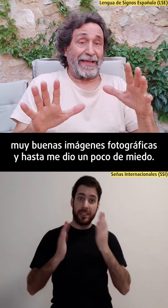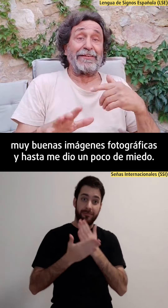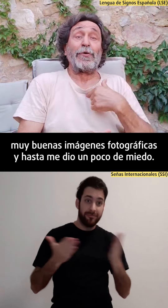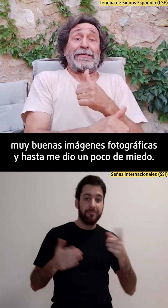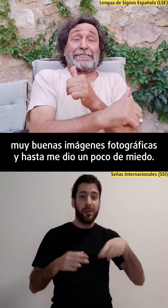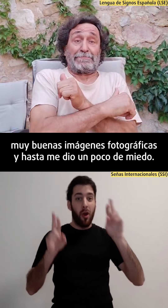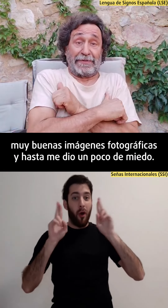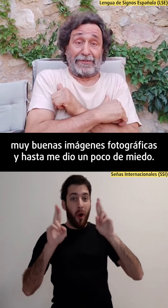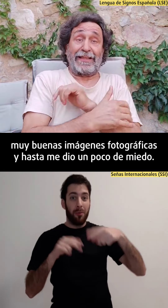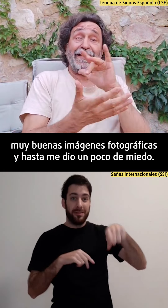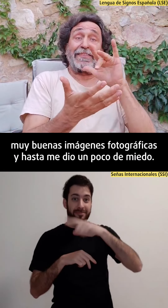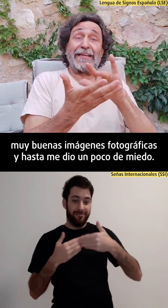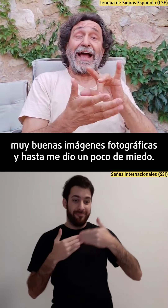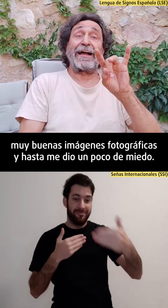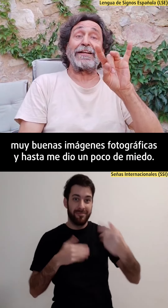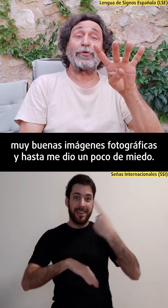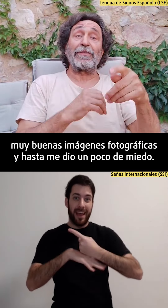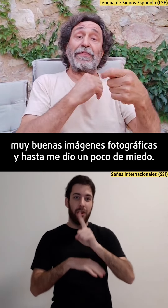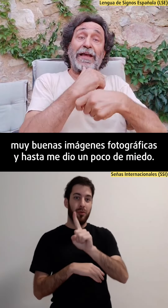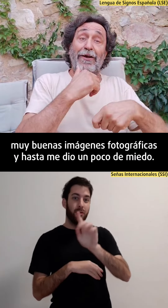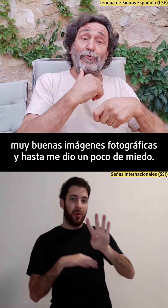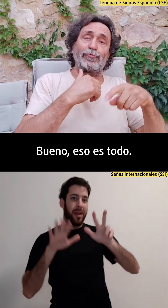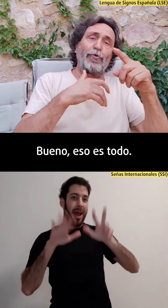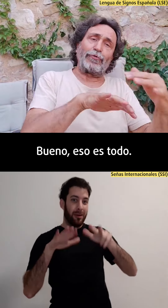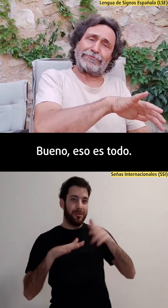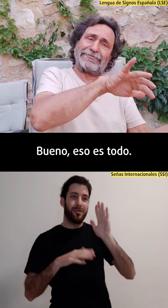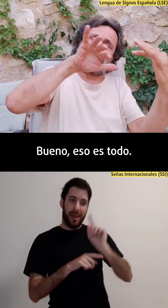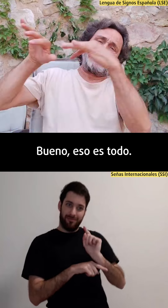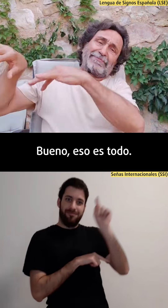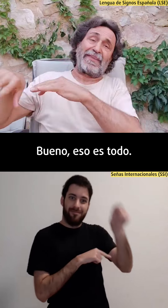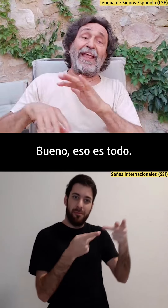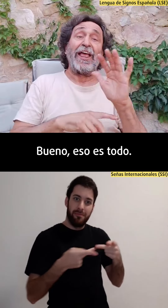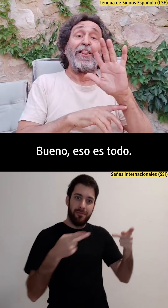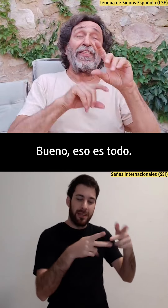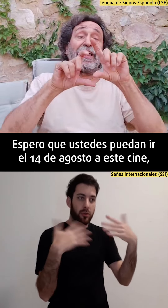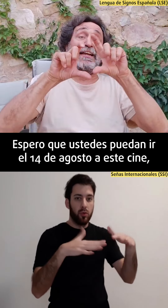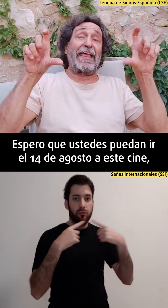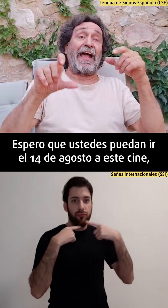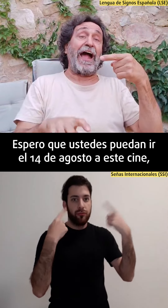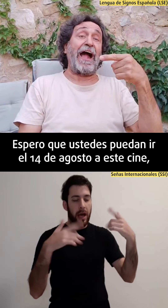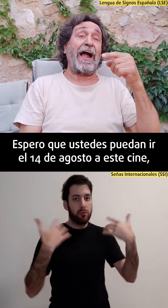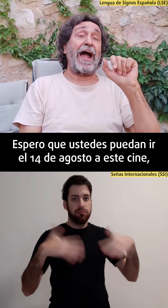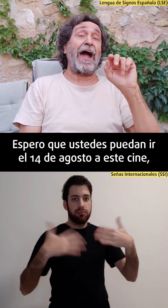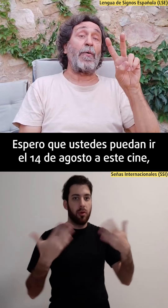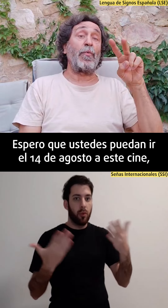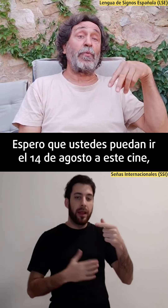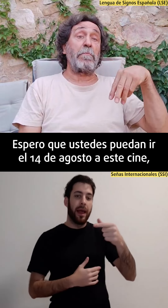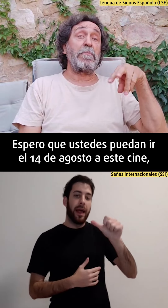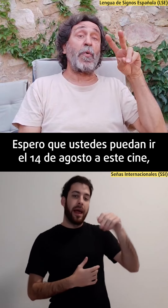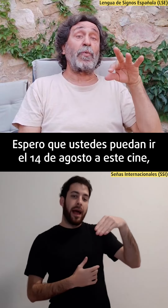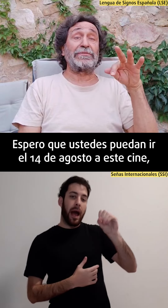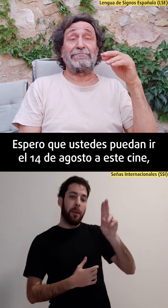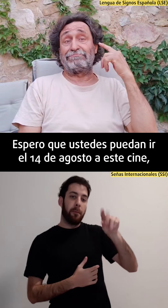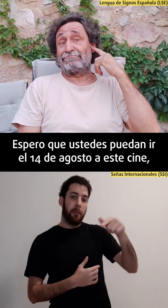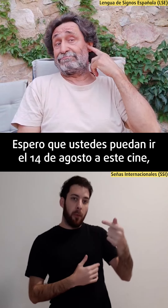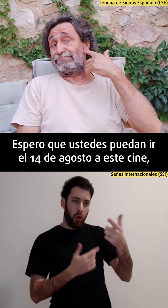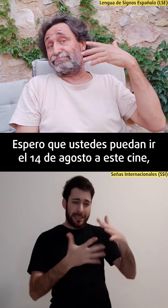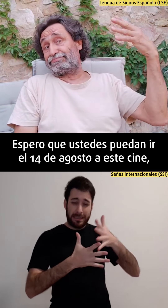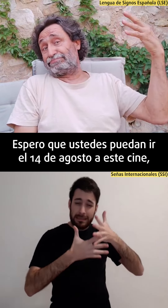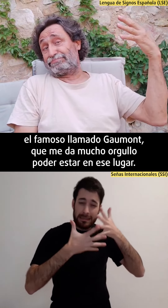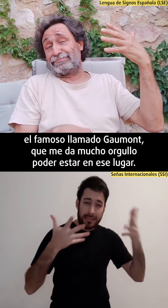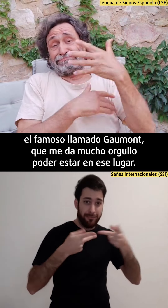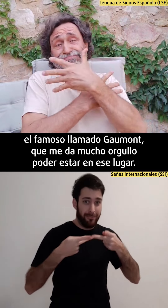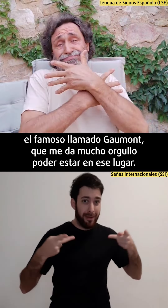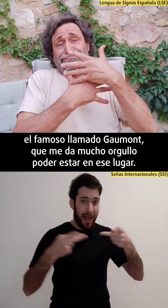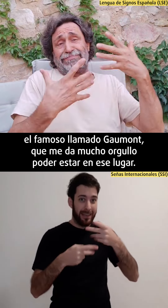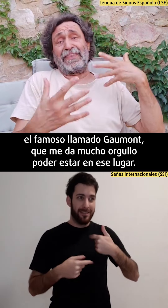imágenes fotográficas y hasta me dio un poco de miedo Bueno eso es todo Espero que ustedes puedan ir al 14 de agosto a